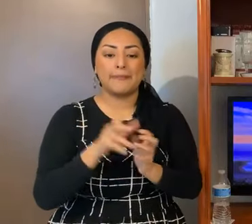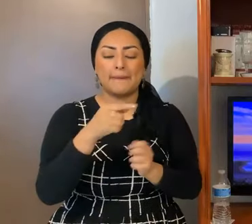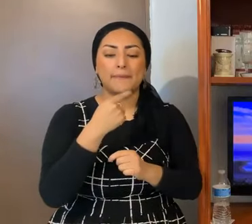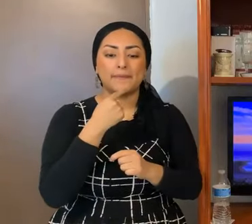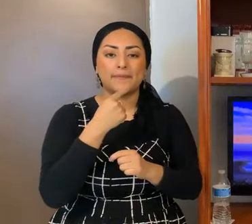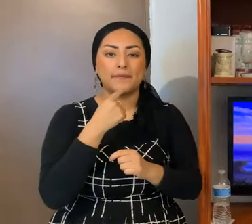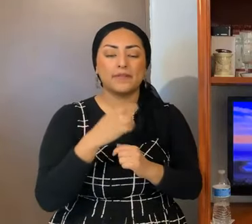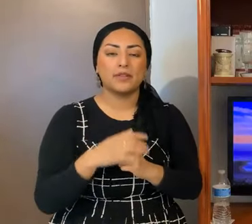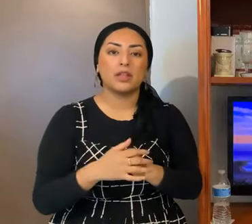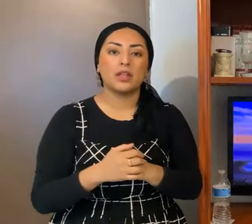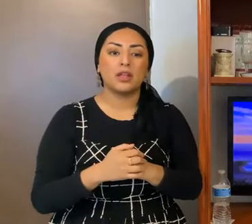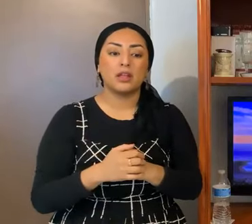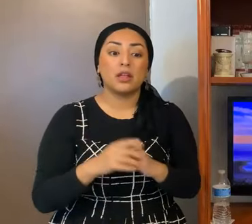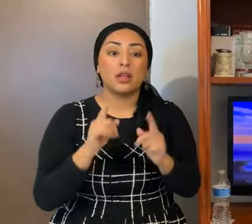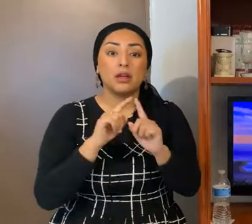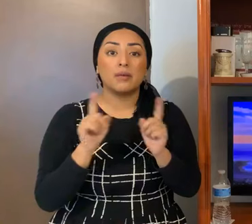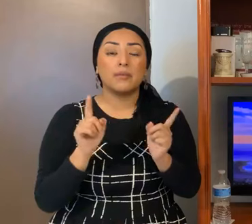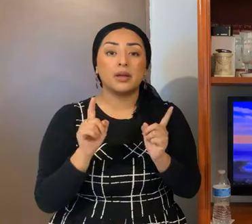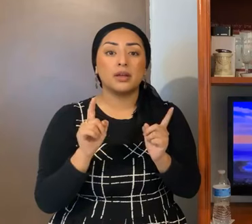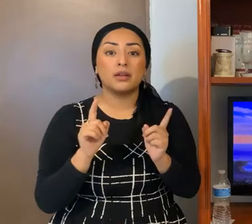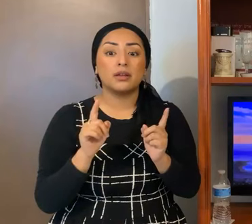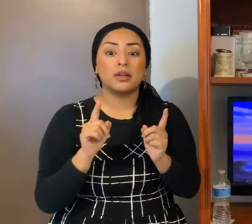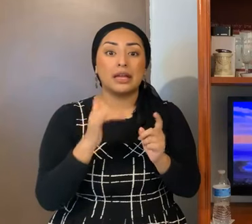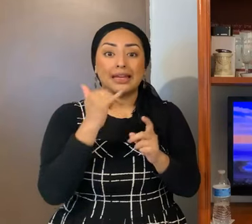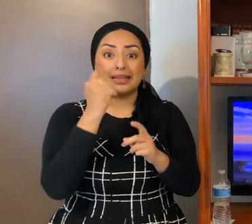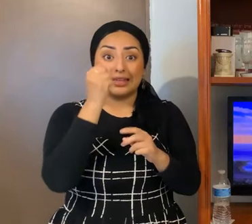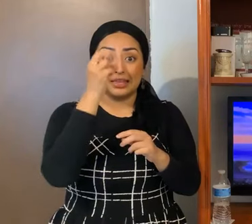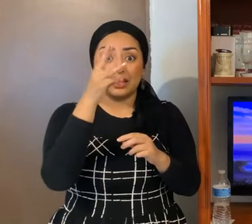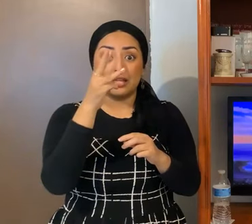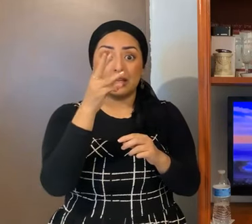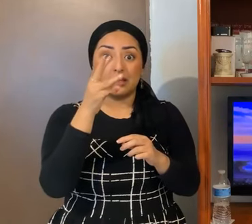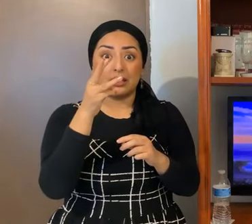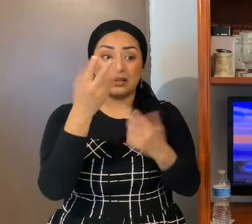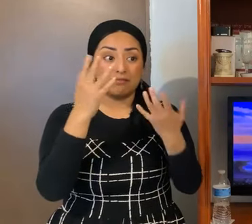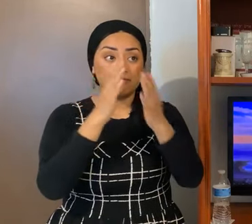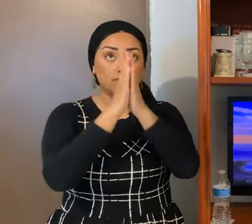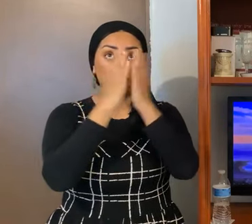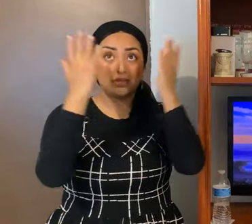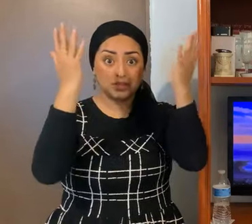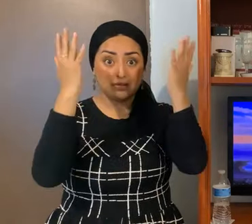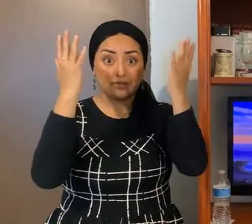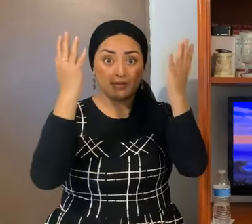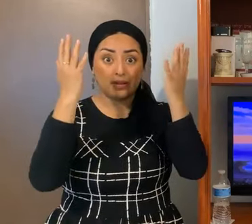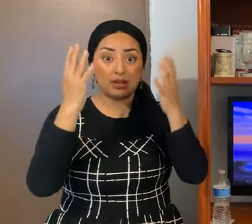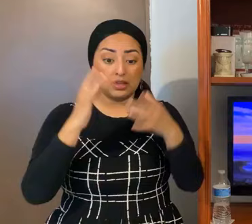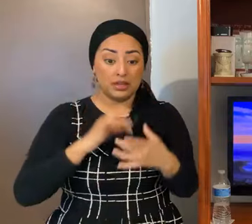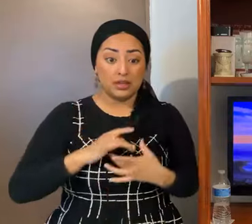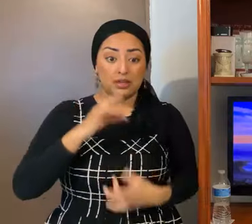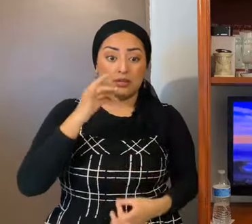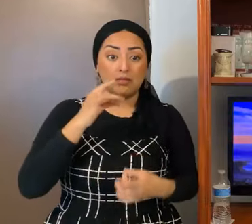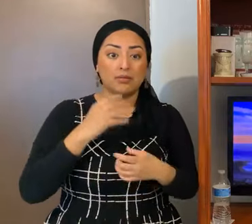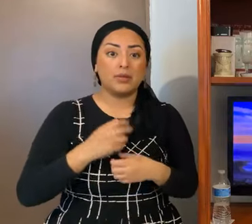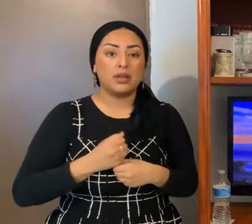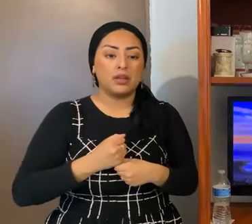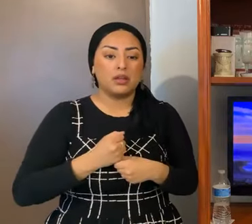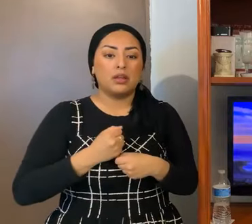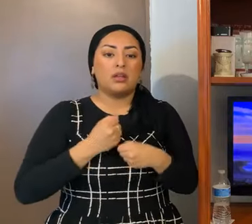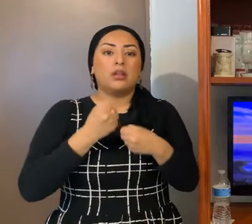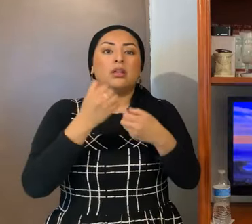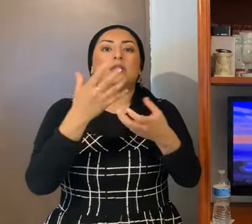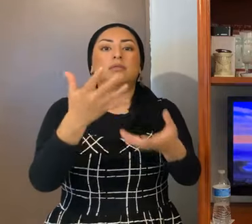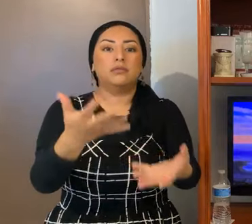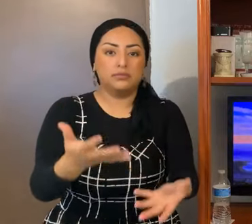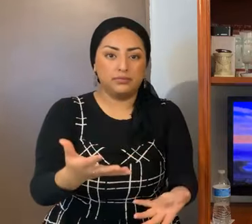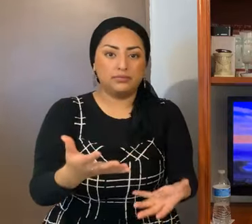Dice, mas Yahshua, habiendo otra vez clamado a gran voz, entregó el Espíritu, y he aquí el velo del templo